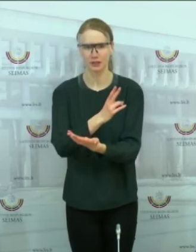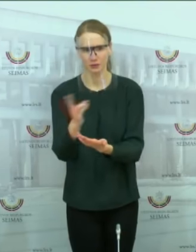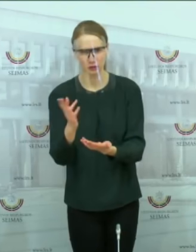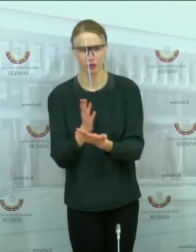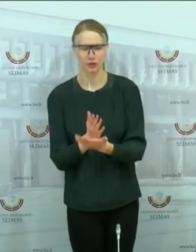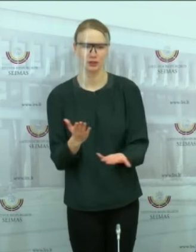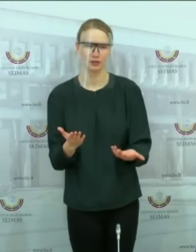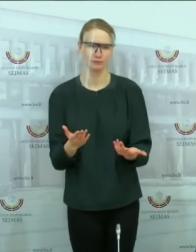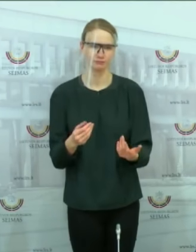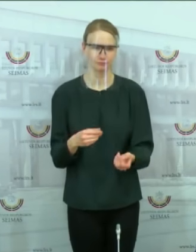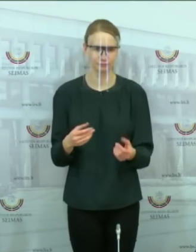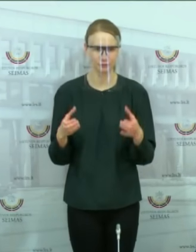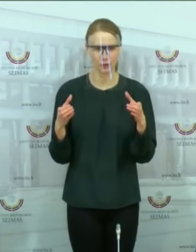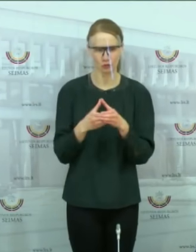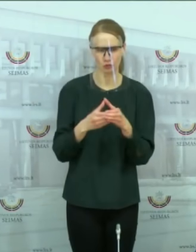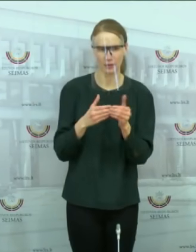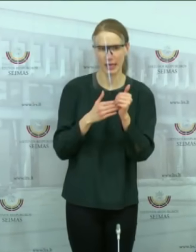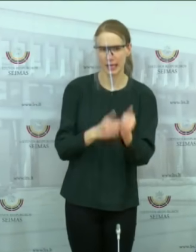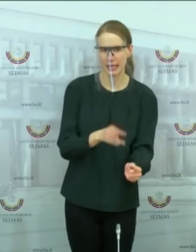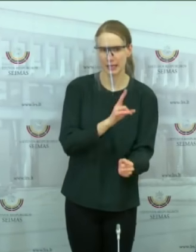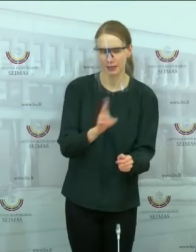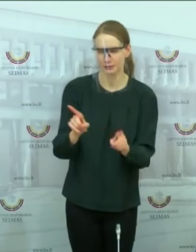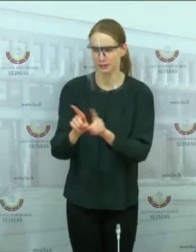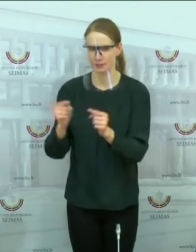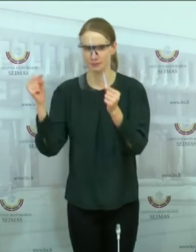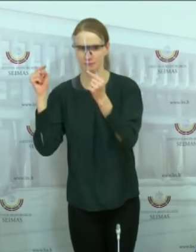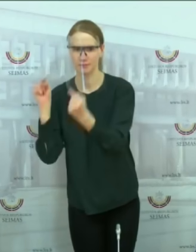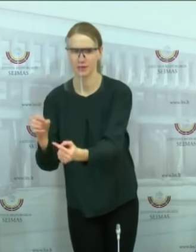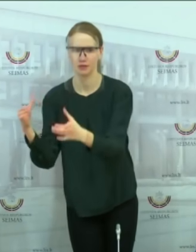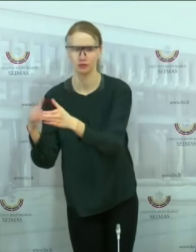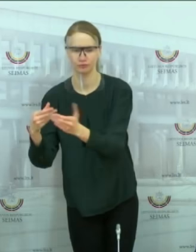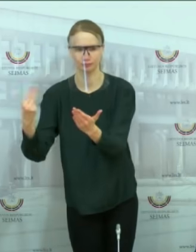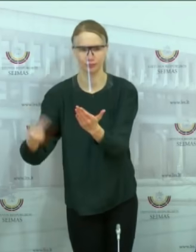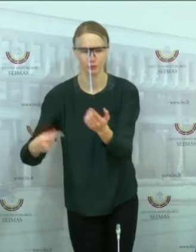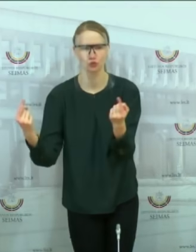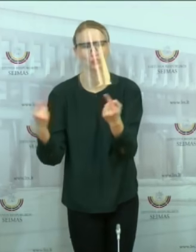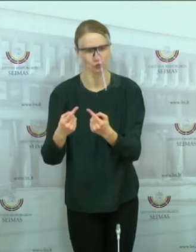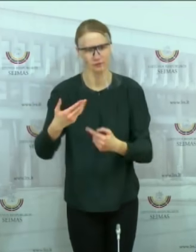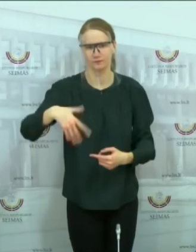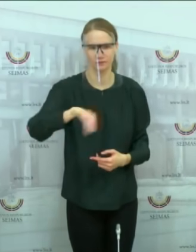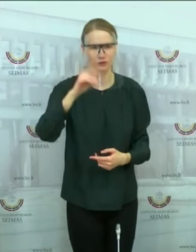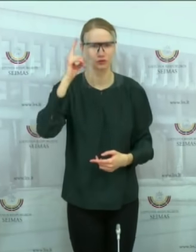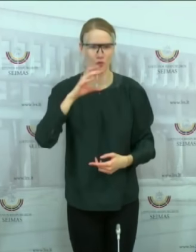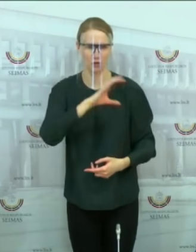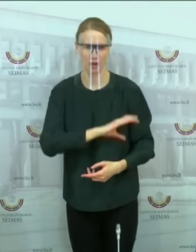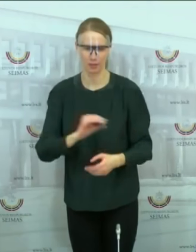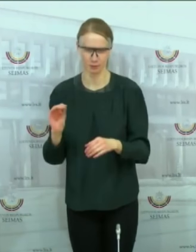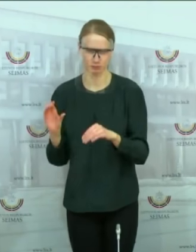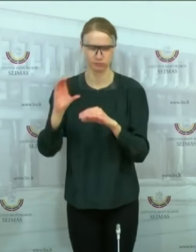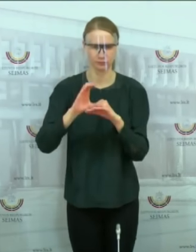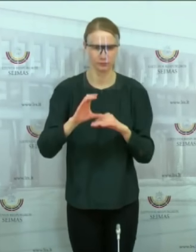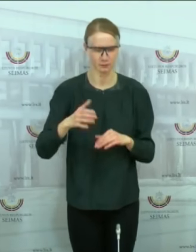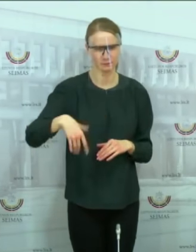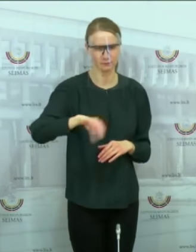tiek opozicijos narių nemažai, tai, na, praktiškai matyti jokių abejonių dėl to, kad tie sprendimai bus